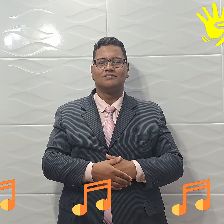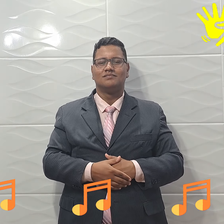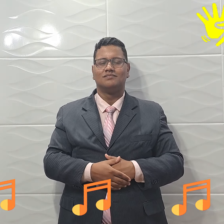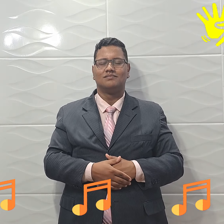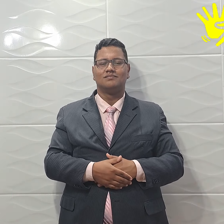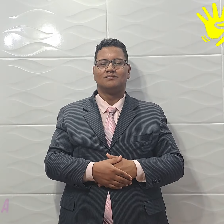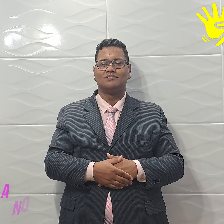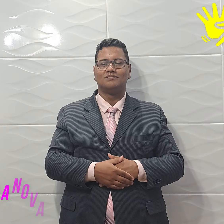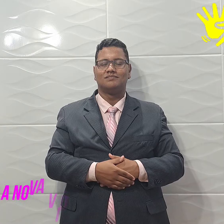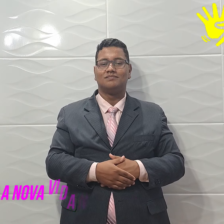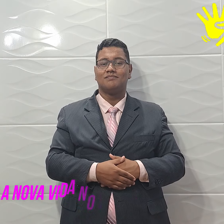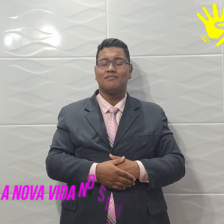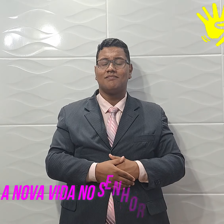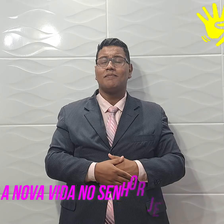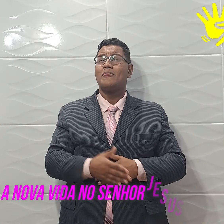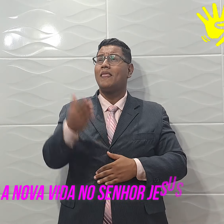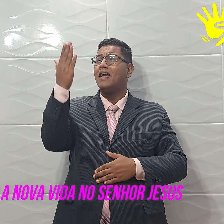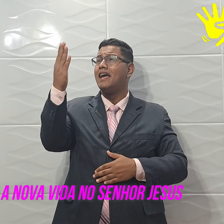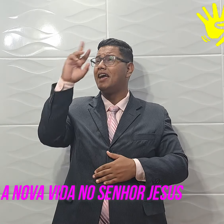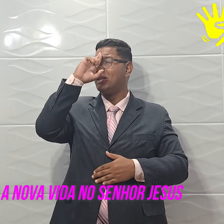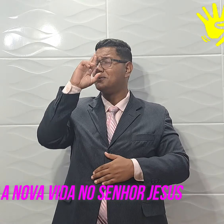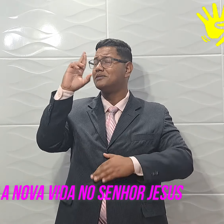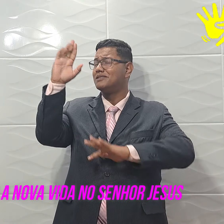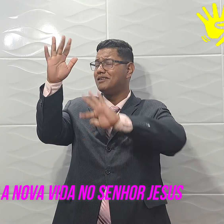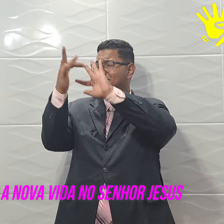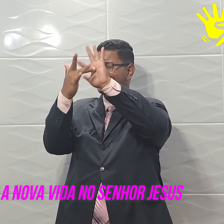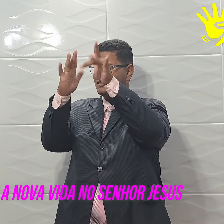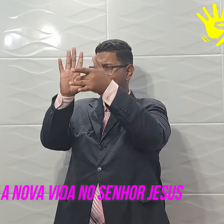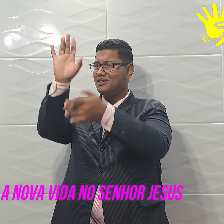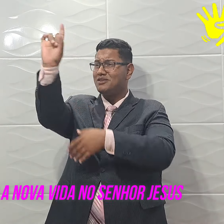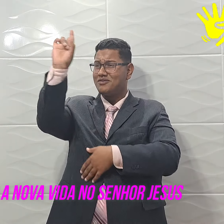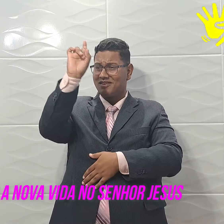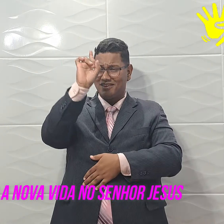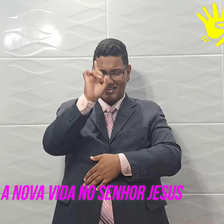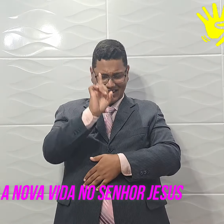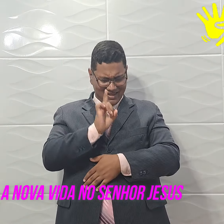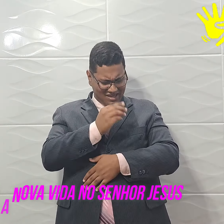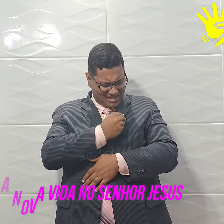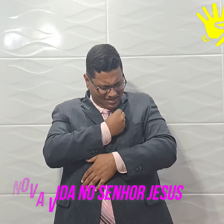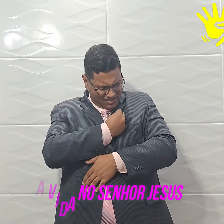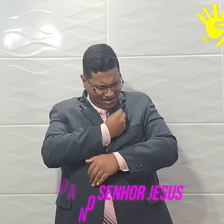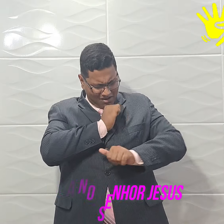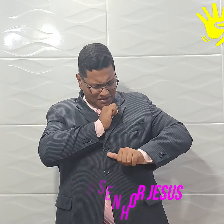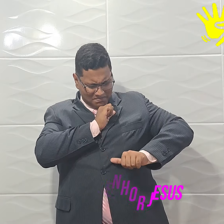Com a nova vida no Senhor Jesus